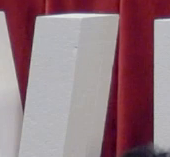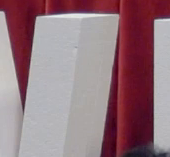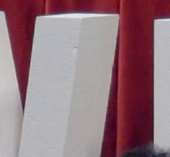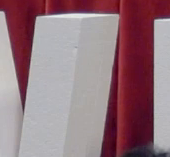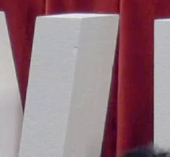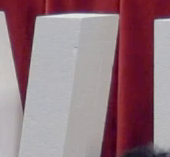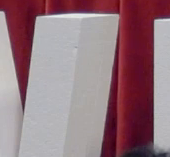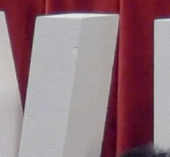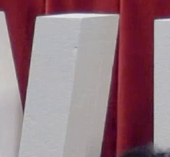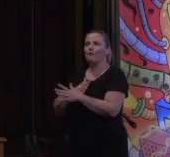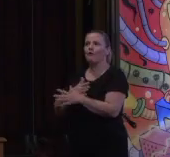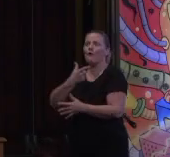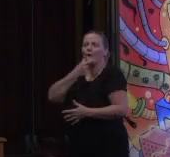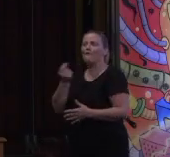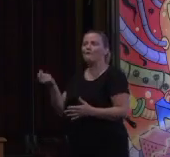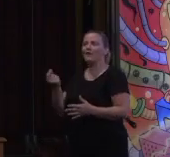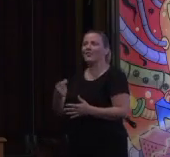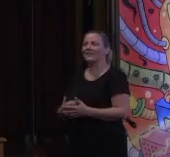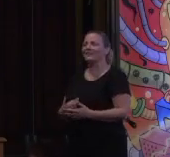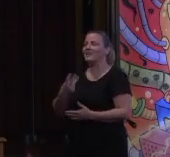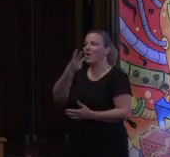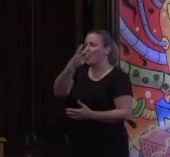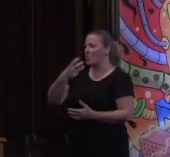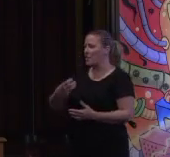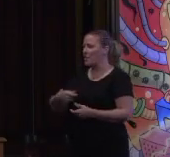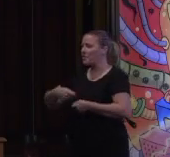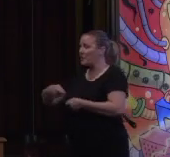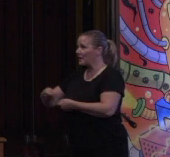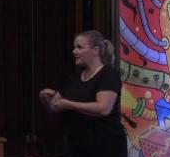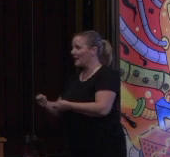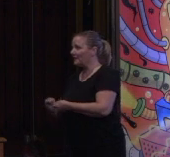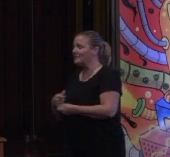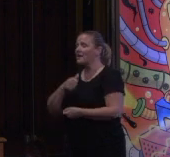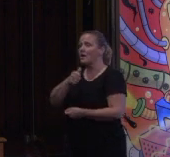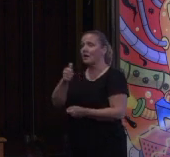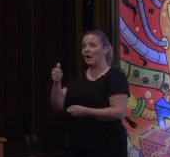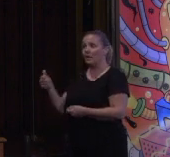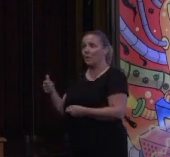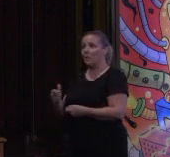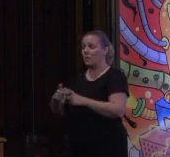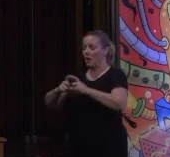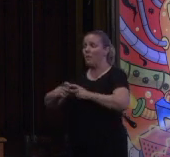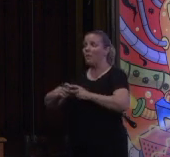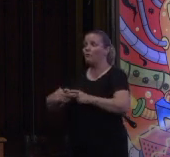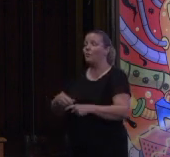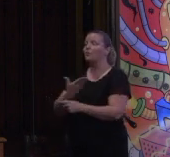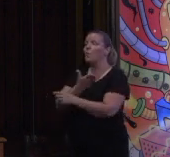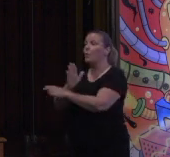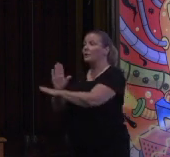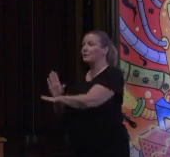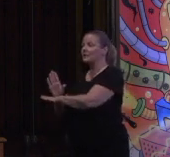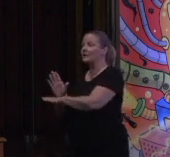El juego en sí es muy sencillo, consta de 300 cartas, en cada una de ellas vamos a ver representada, como veremos un poquito más adelante,